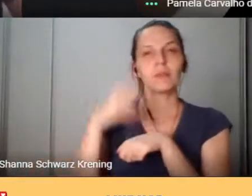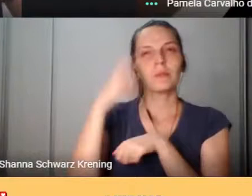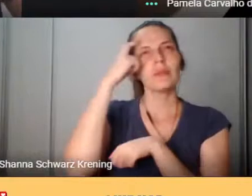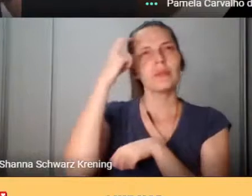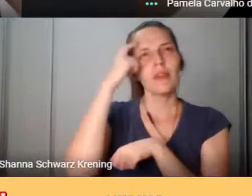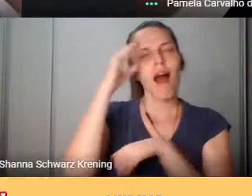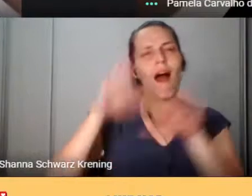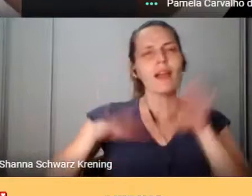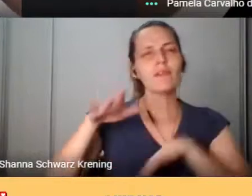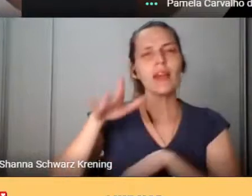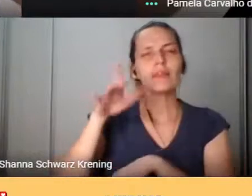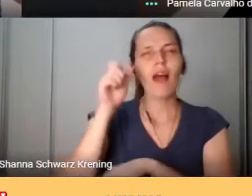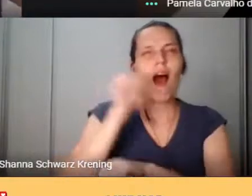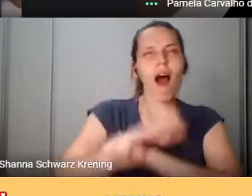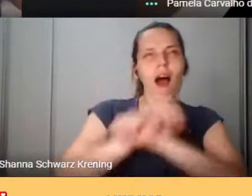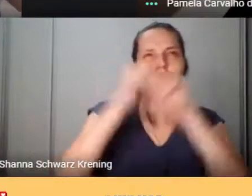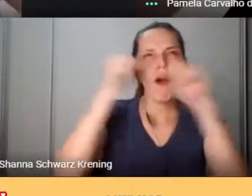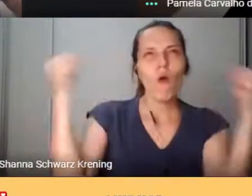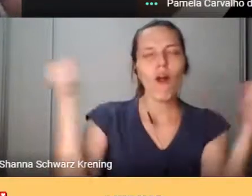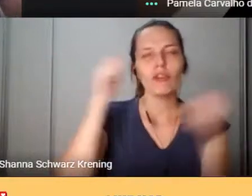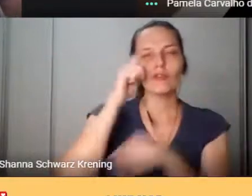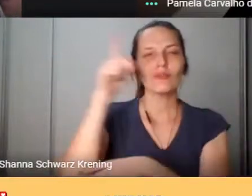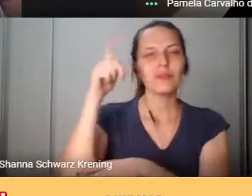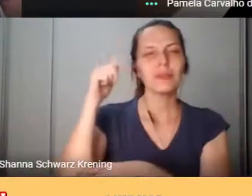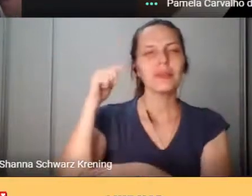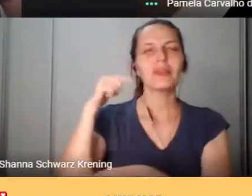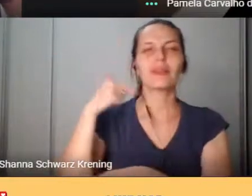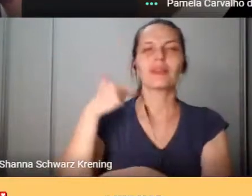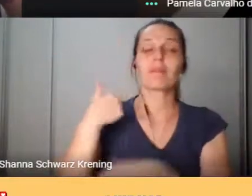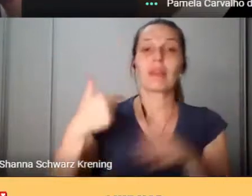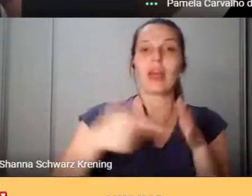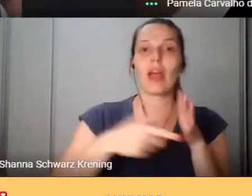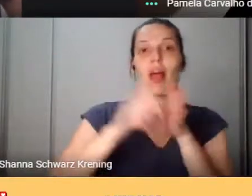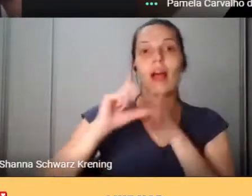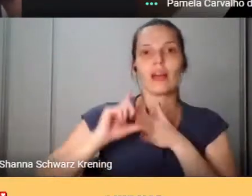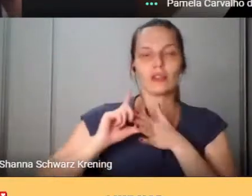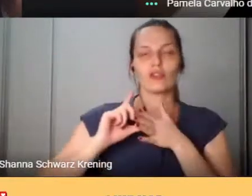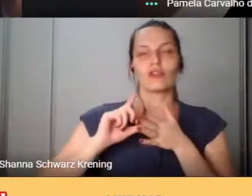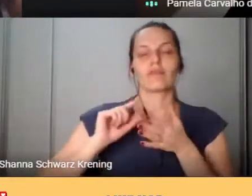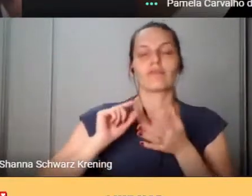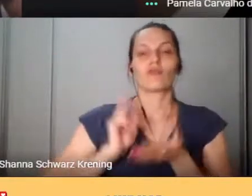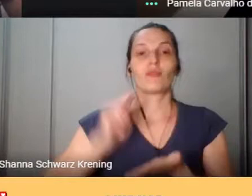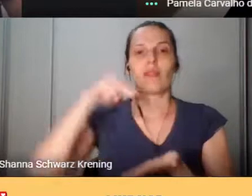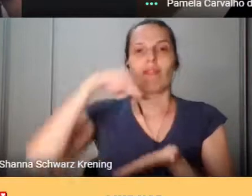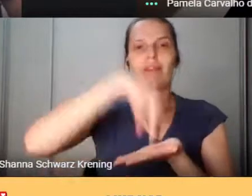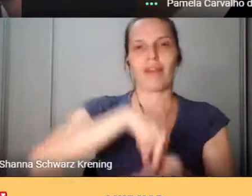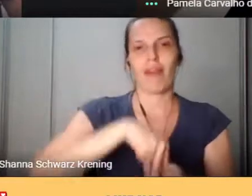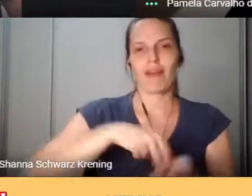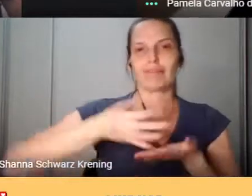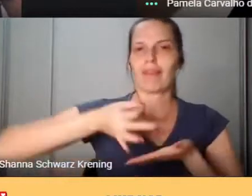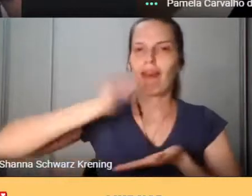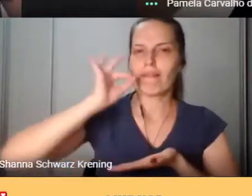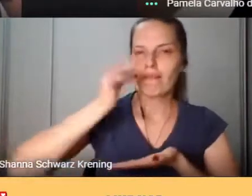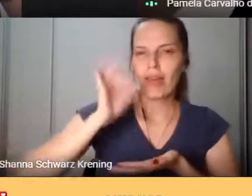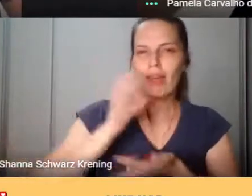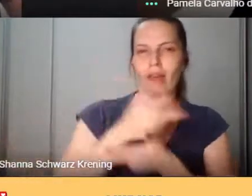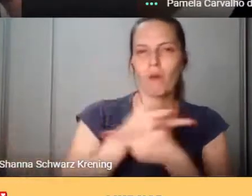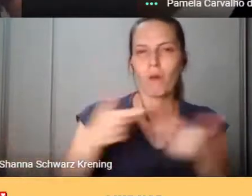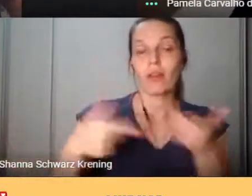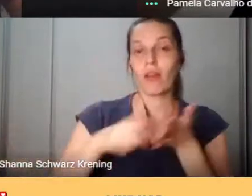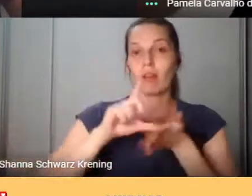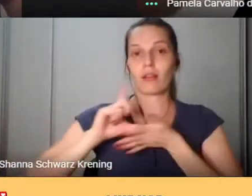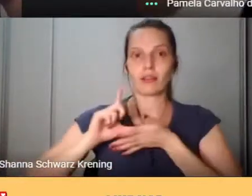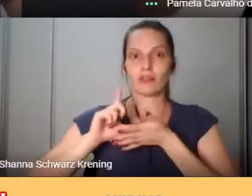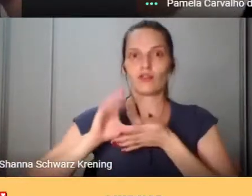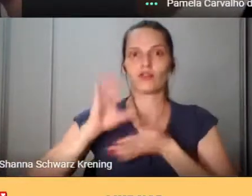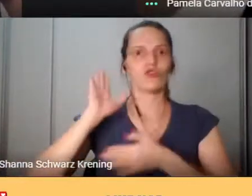acorda de manhã e antes de praticar o autocuidado, antes de levantar, de tomar o café de manhã, né, a gente já